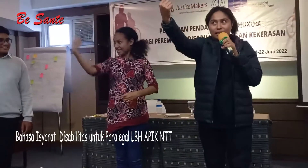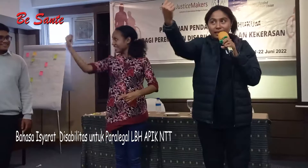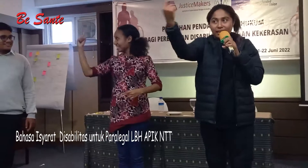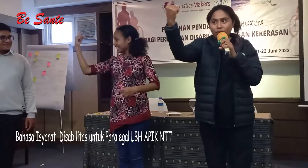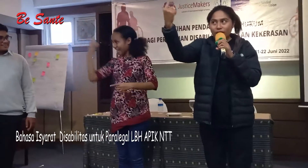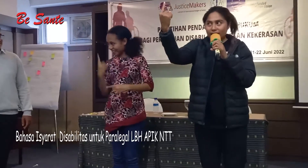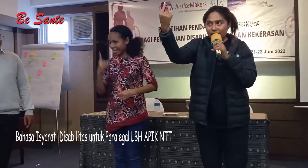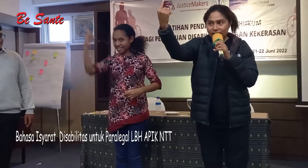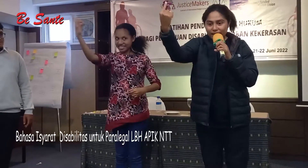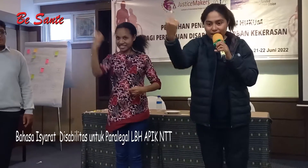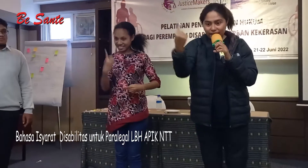ini kan orang dia datang,